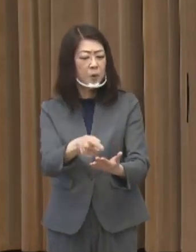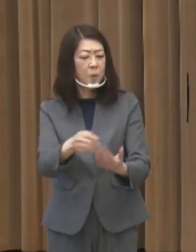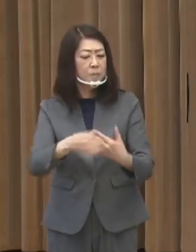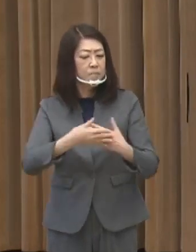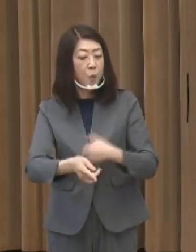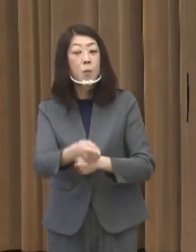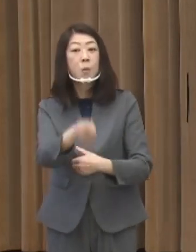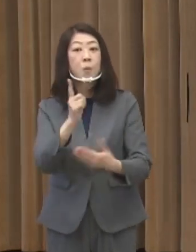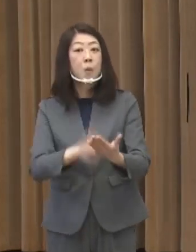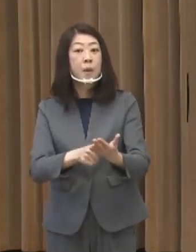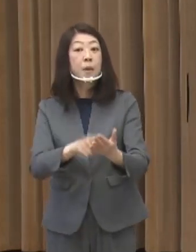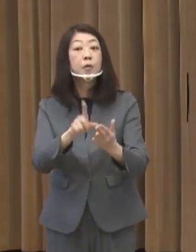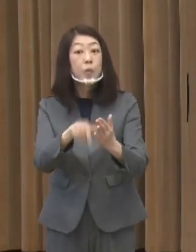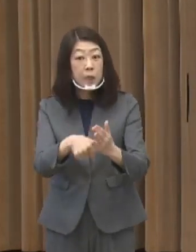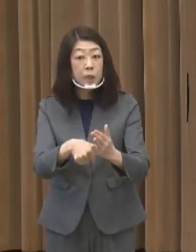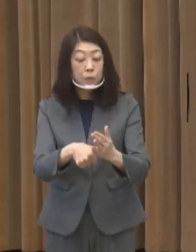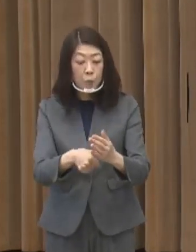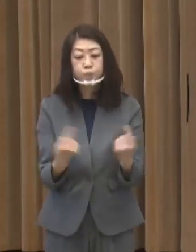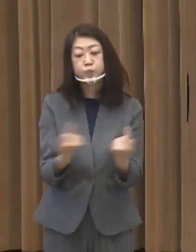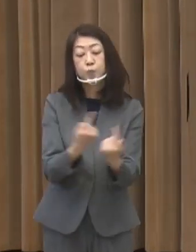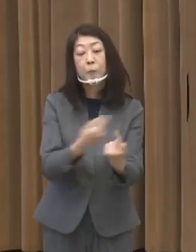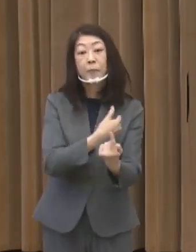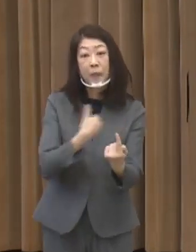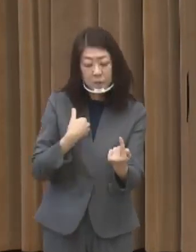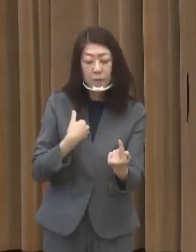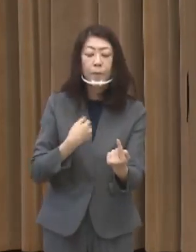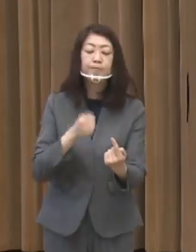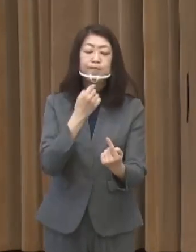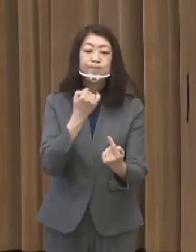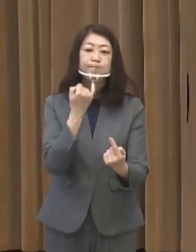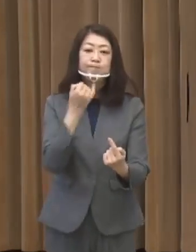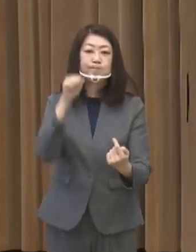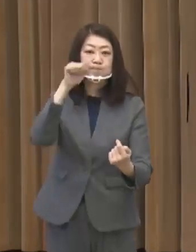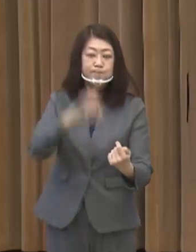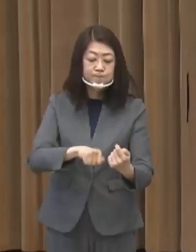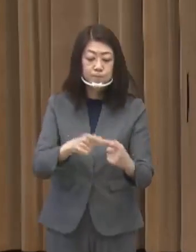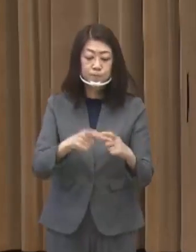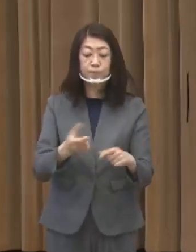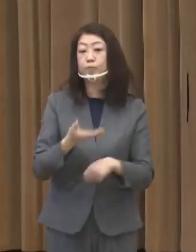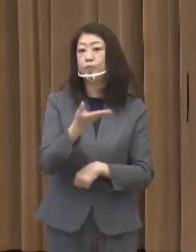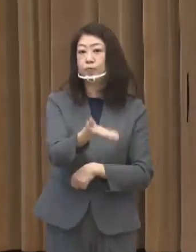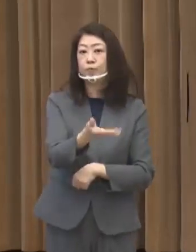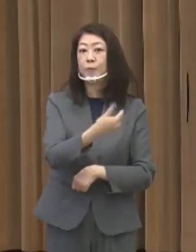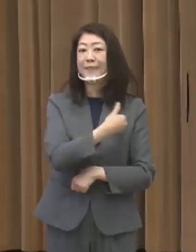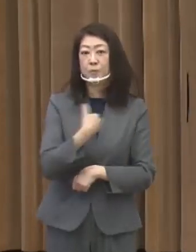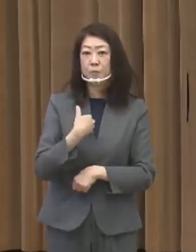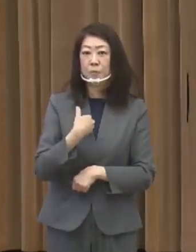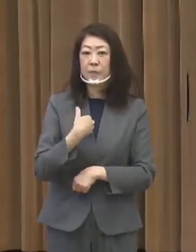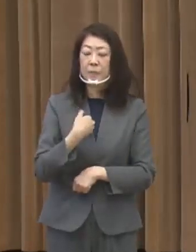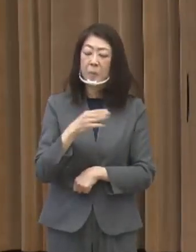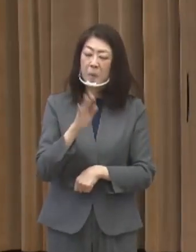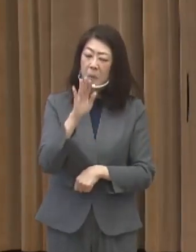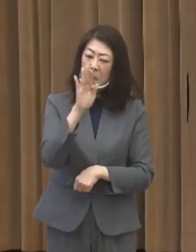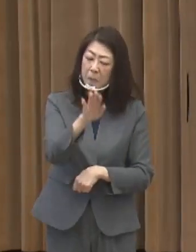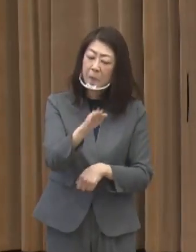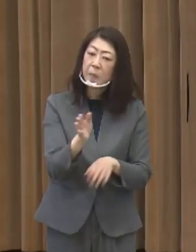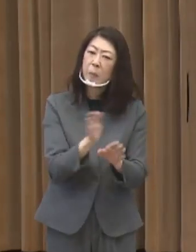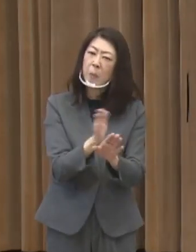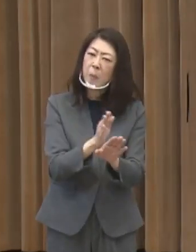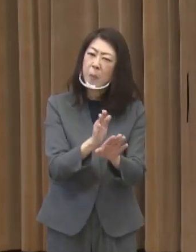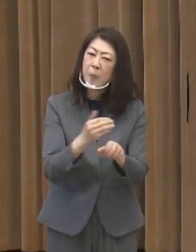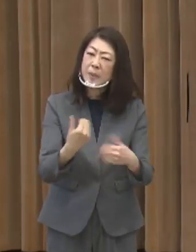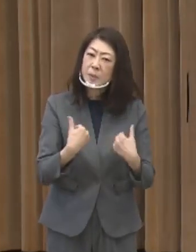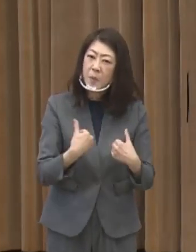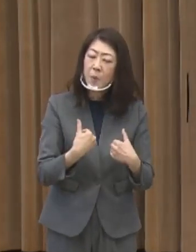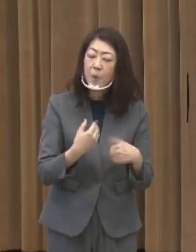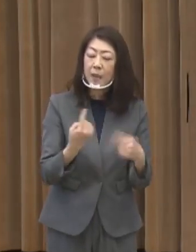ても、そこで改善がなされる場合にはステッカーを交付します。改善までに時間を要する場合には、改善